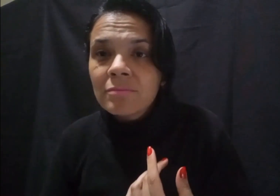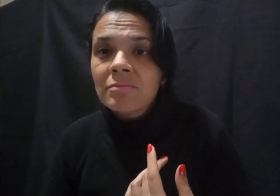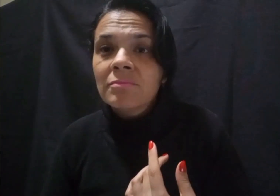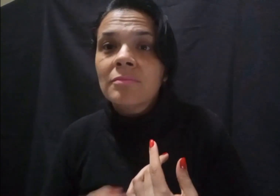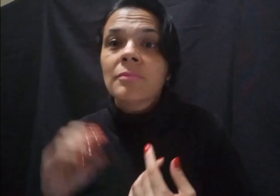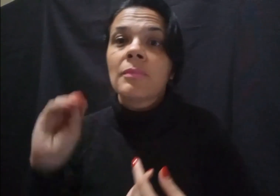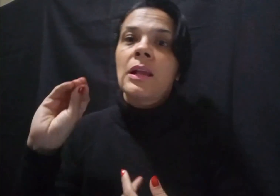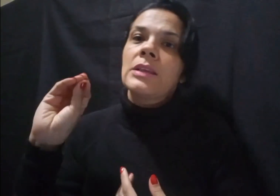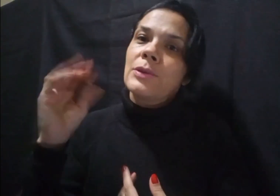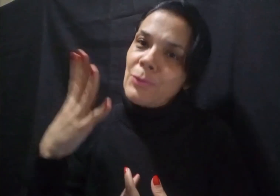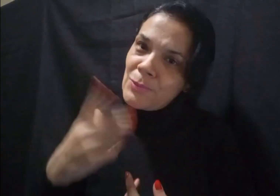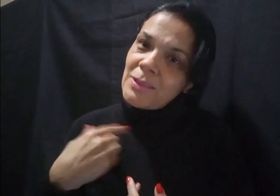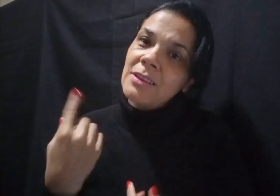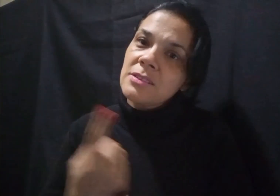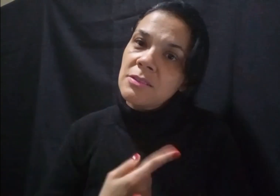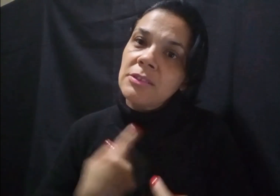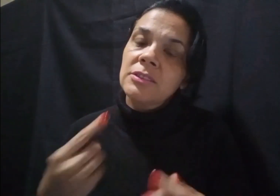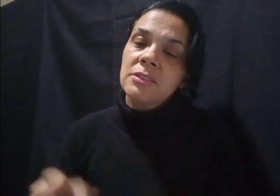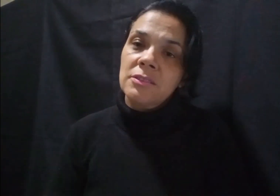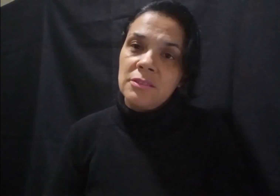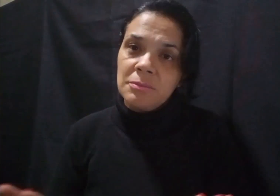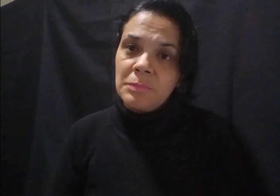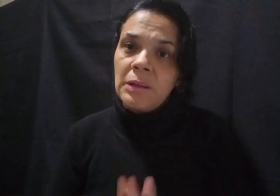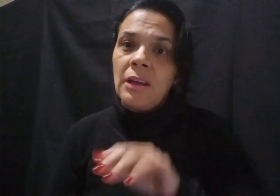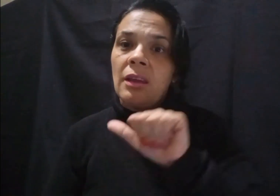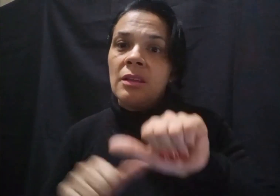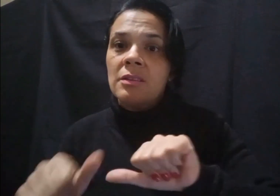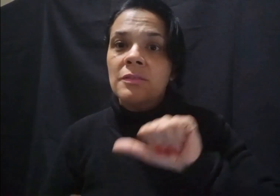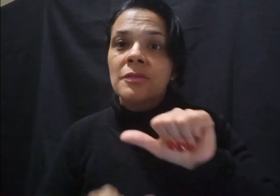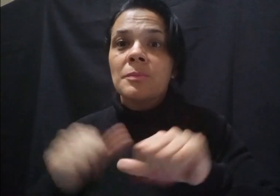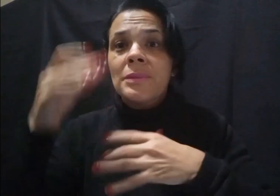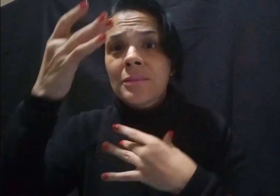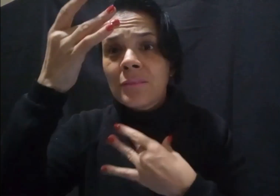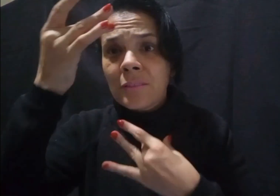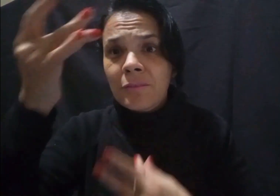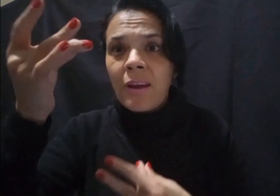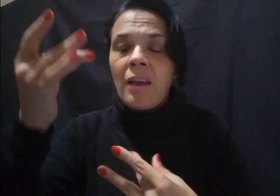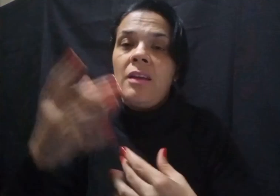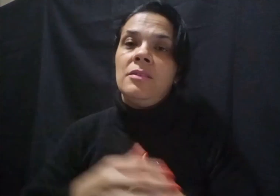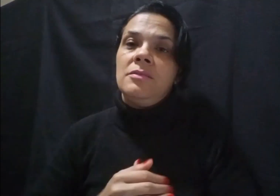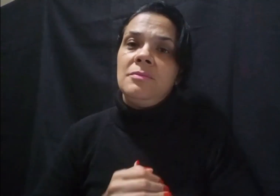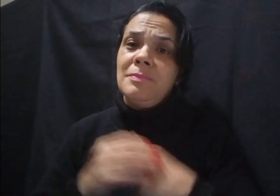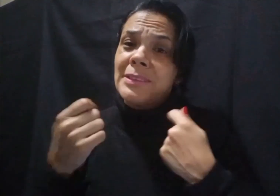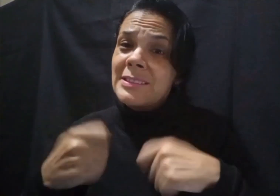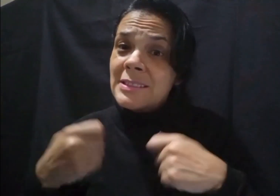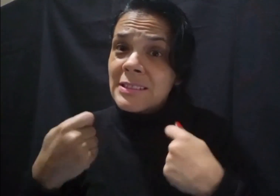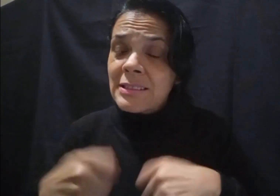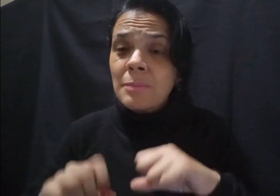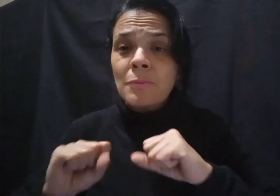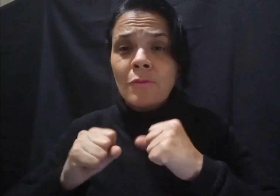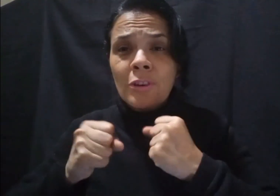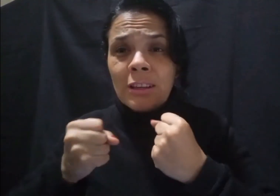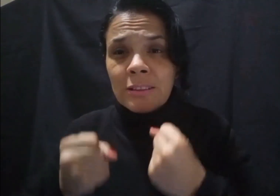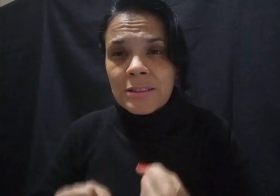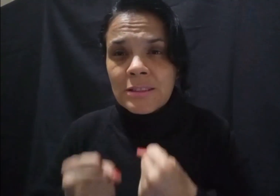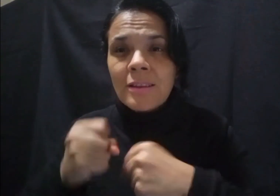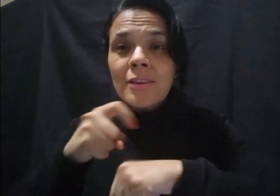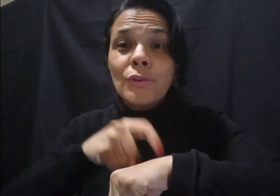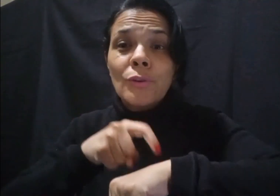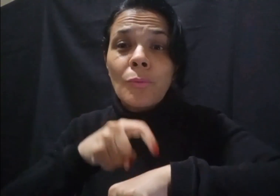da transformação, da fé, mas diante das dificuldades, vacilamos. Essa passagem